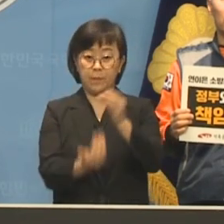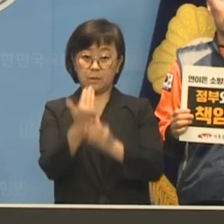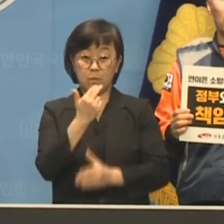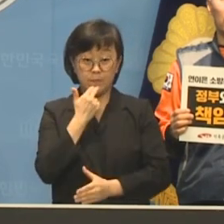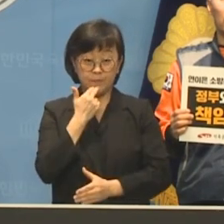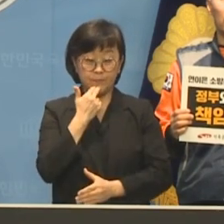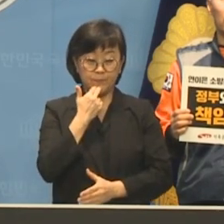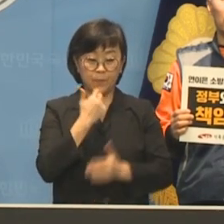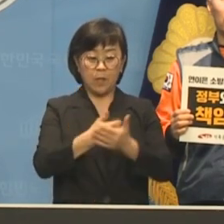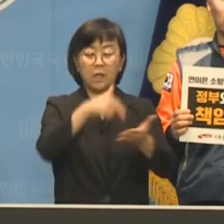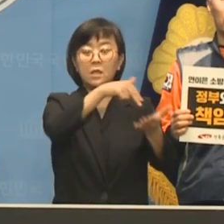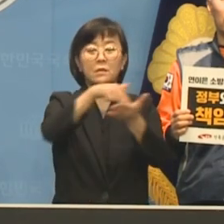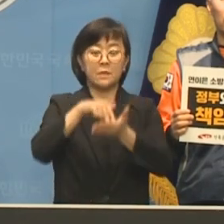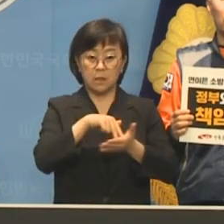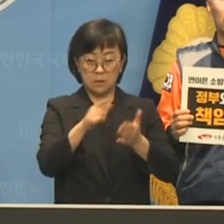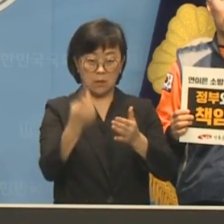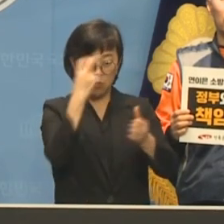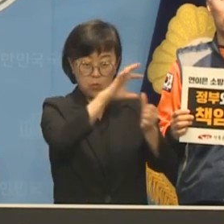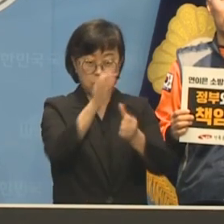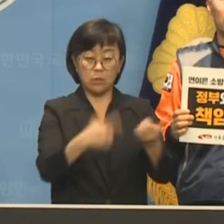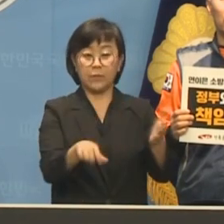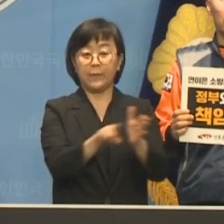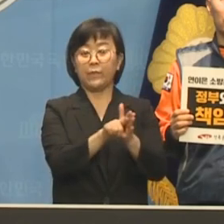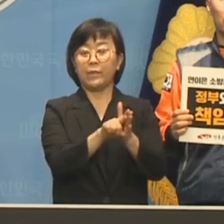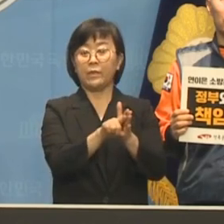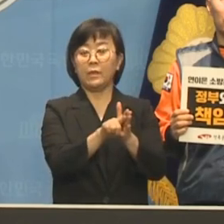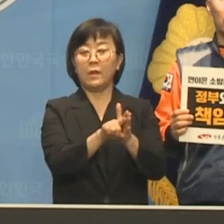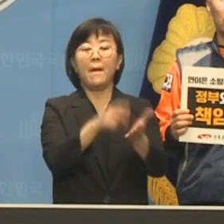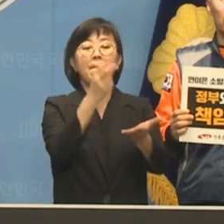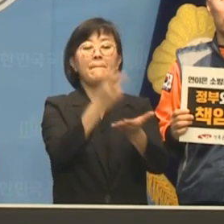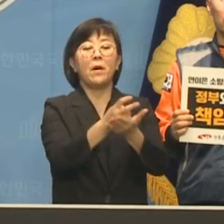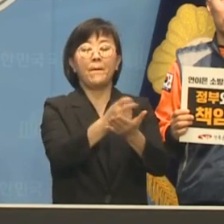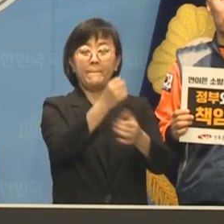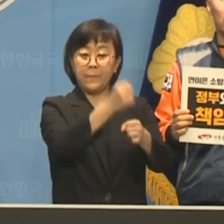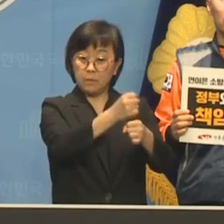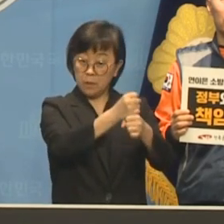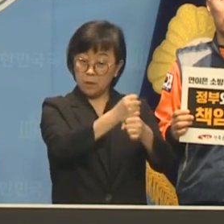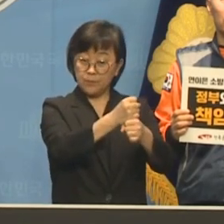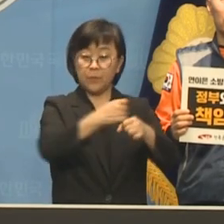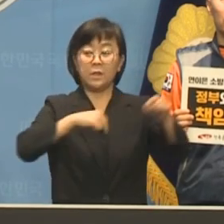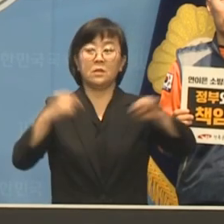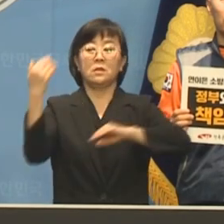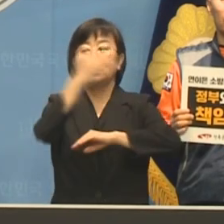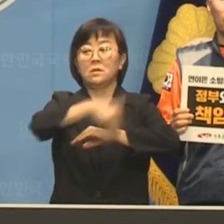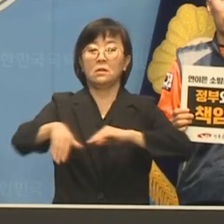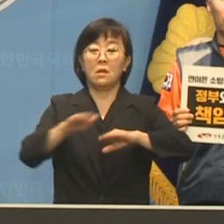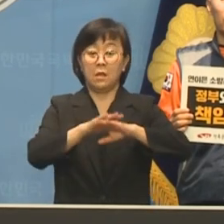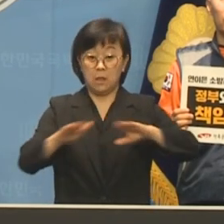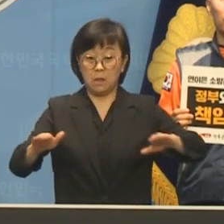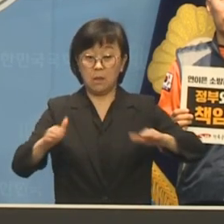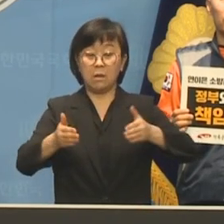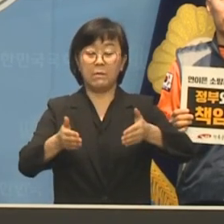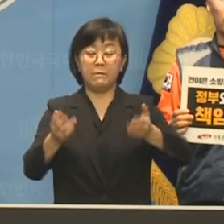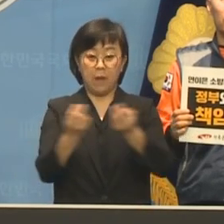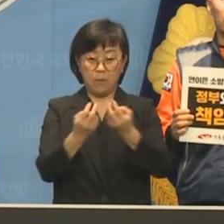소방관의 처우 개선과 보호를 위한 입법 그리고 정책적인 대책이 수립되어야 합니다.